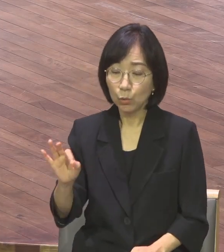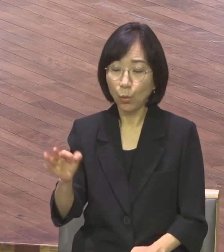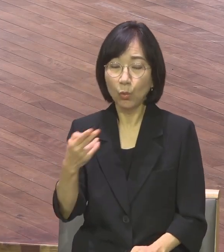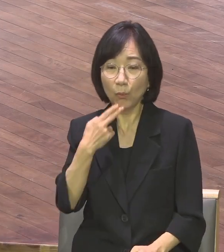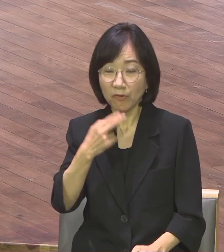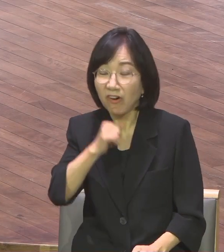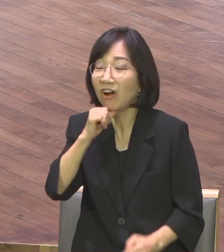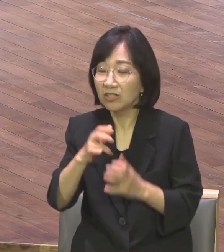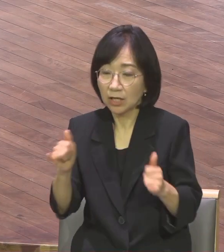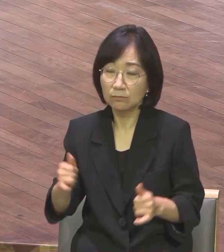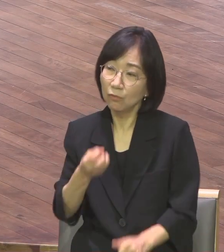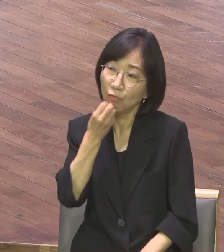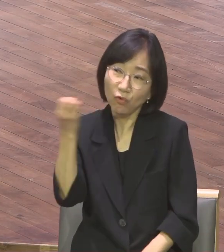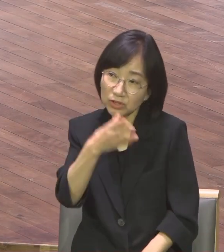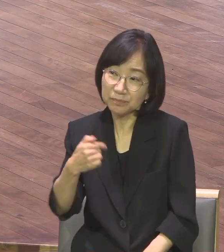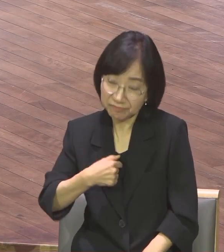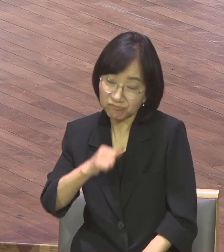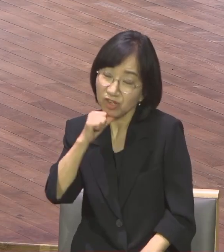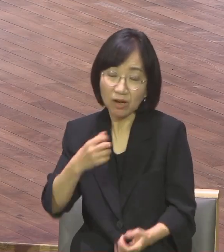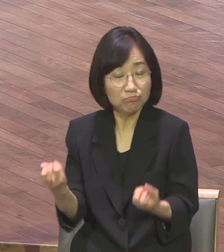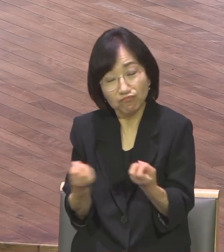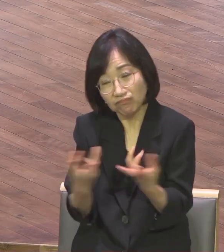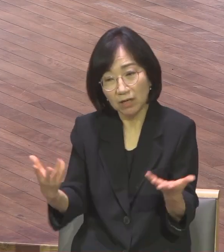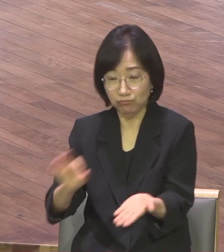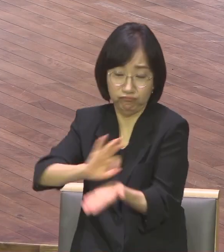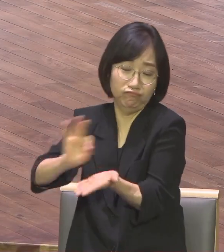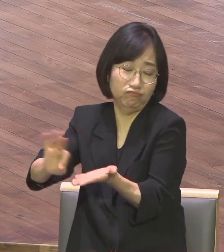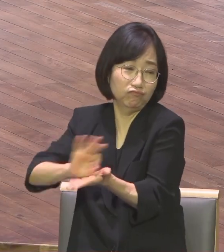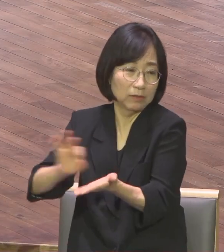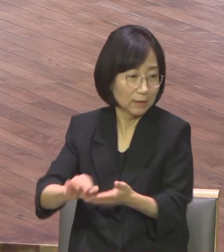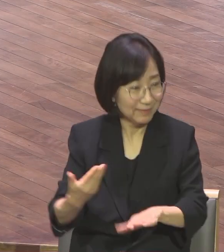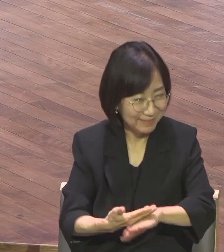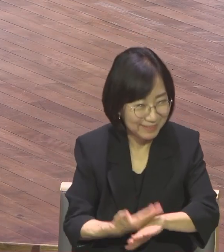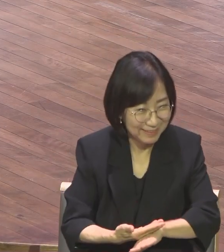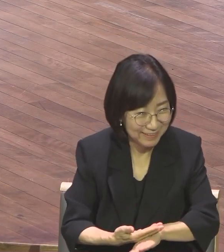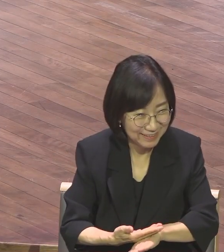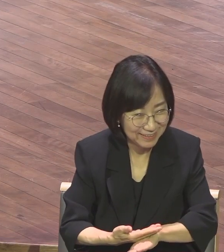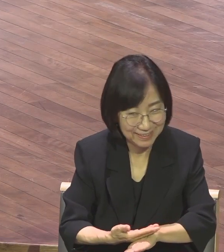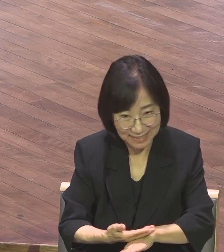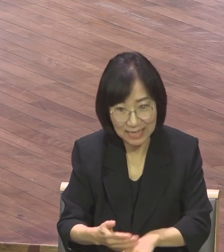돈이 최고인데 돈이 내 인생의 하나님인데 이